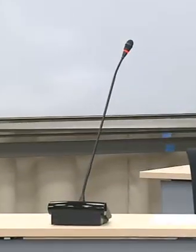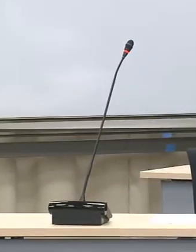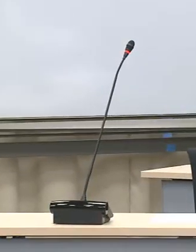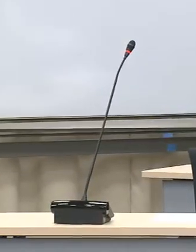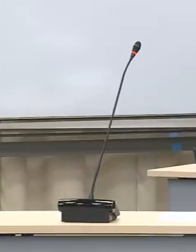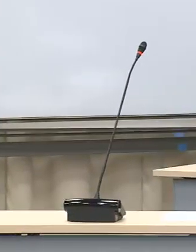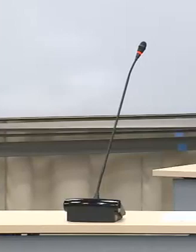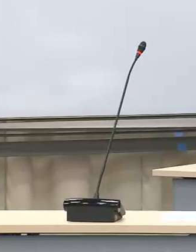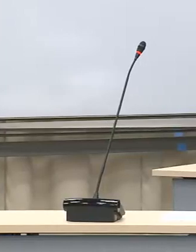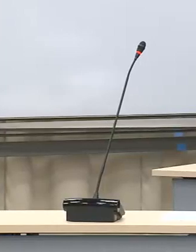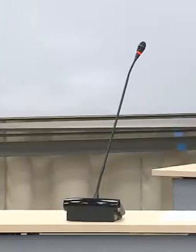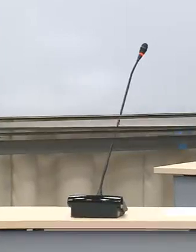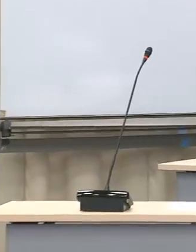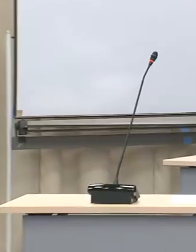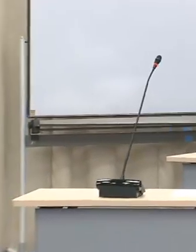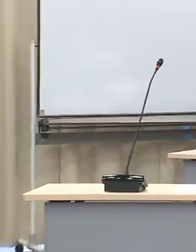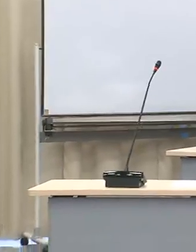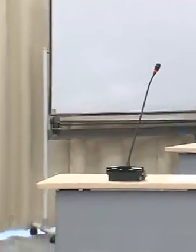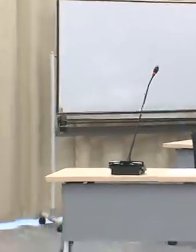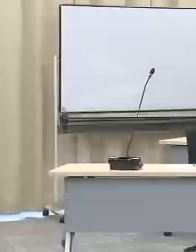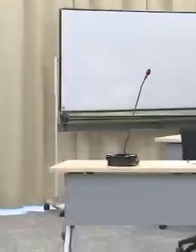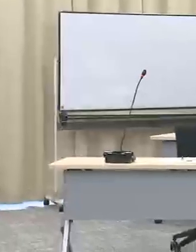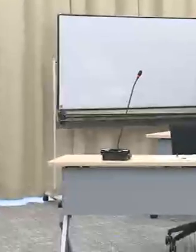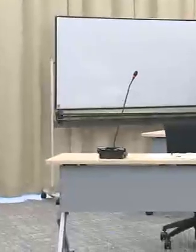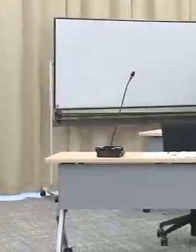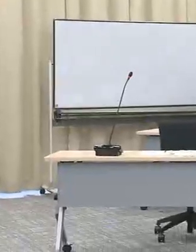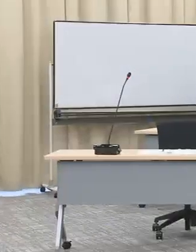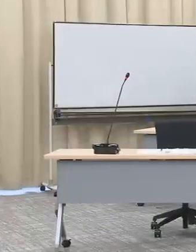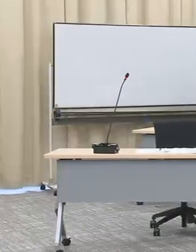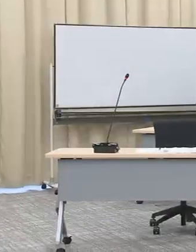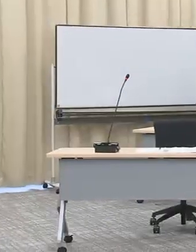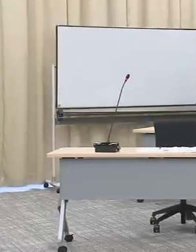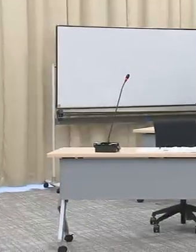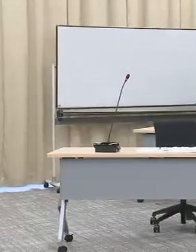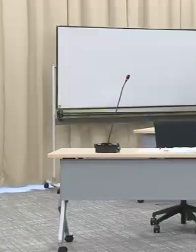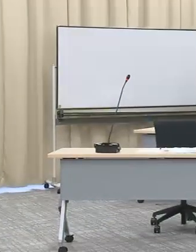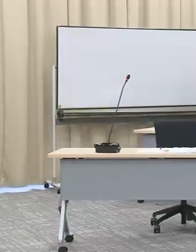すいません、今ちょっと確認してますので、ちょっとお待ちください。